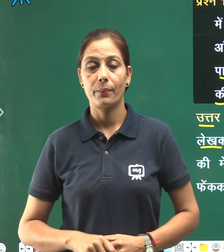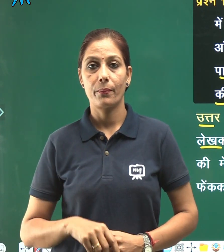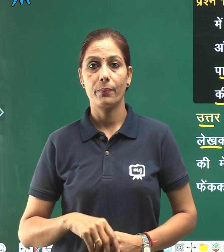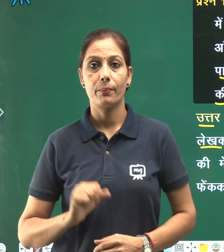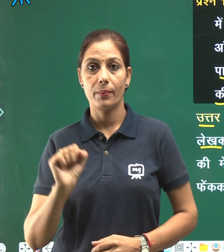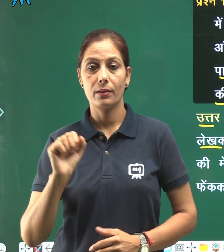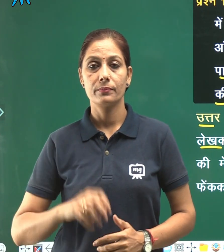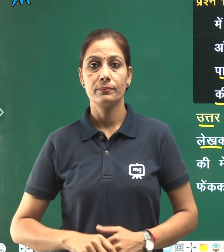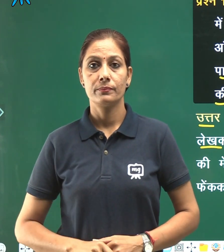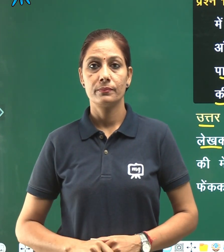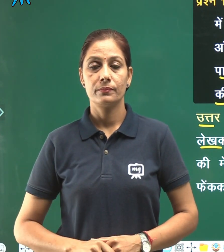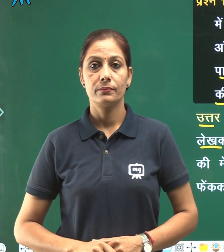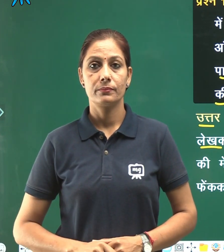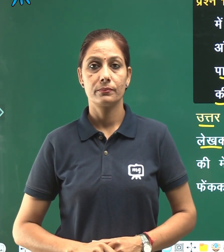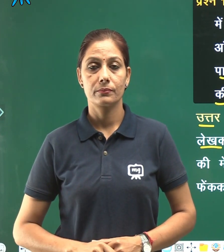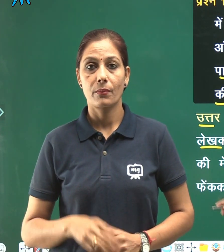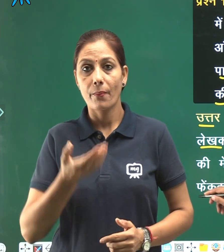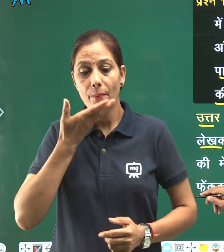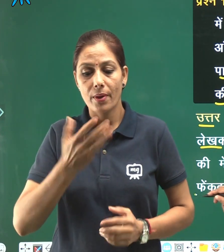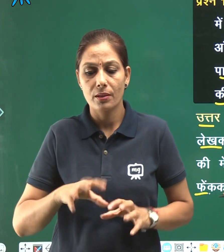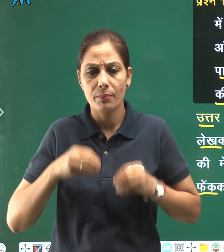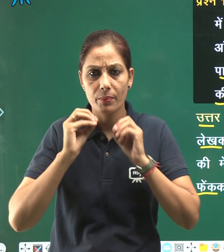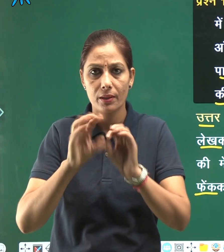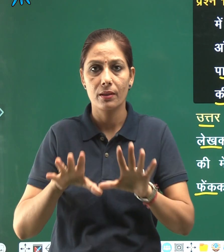पर पानी फेंककर